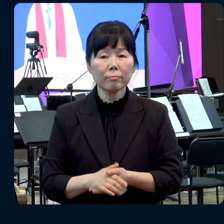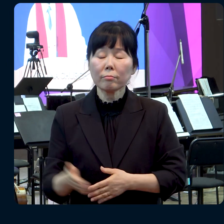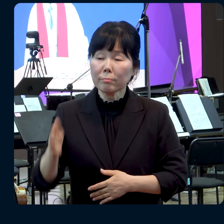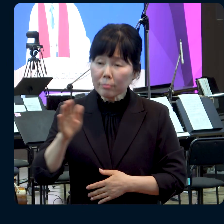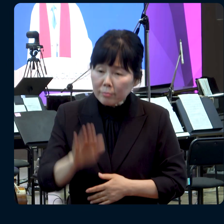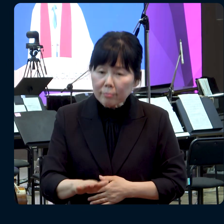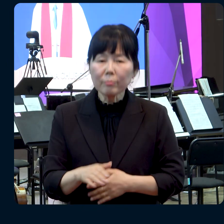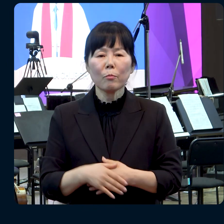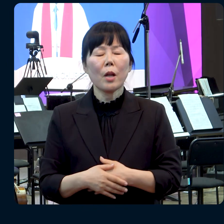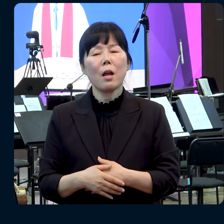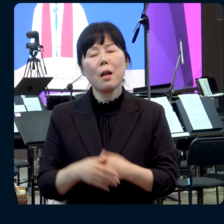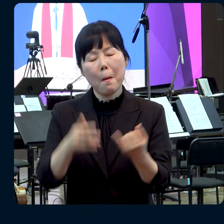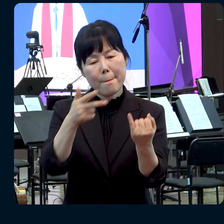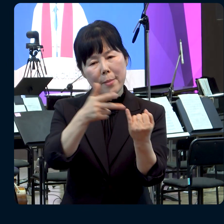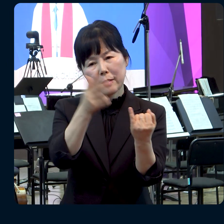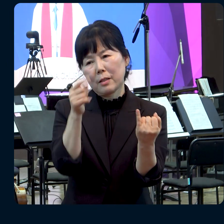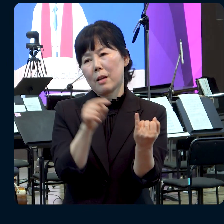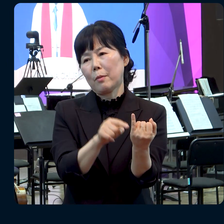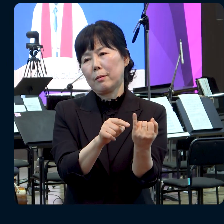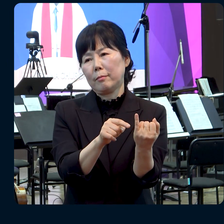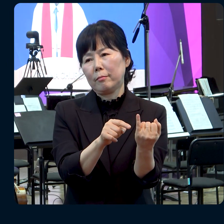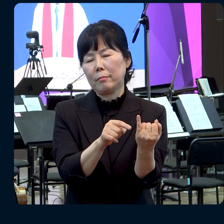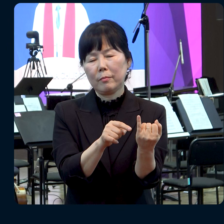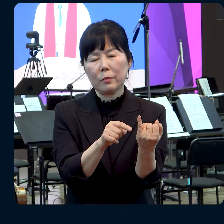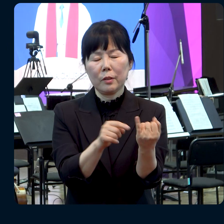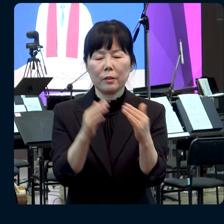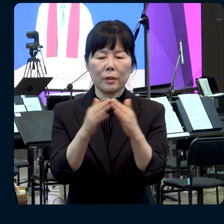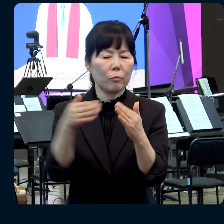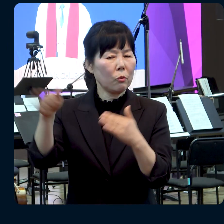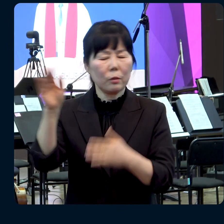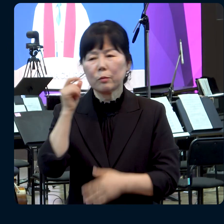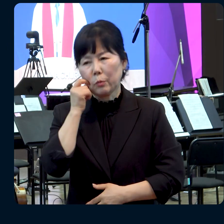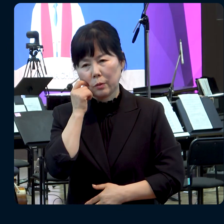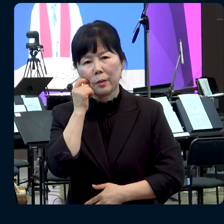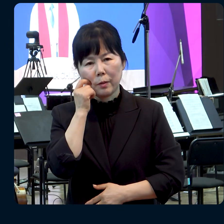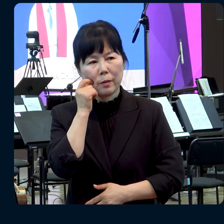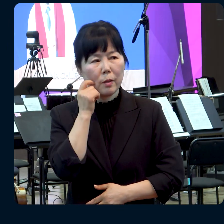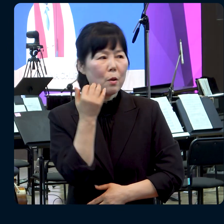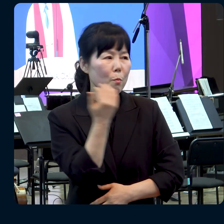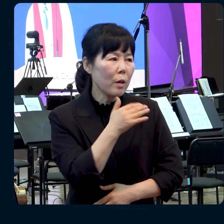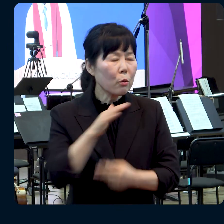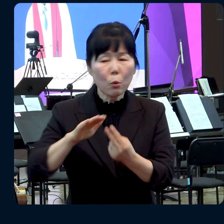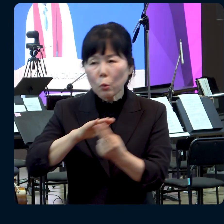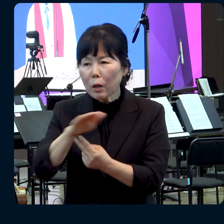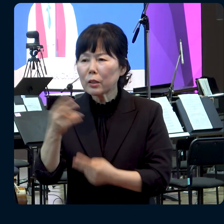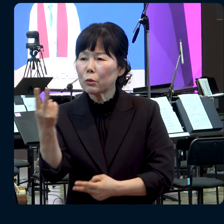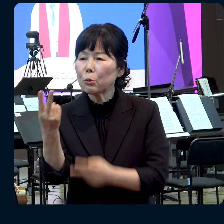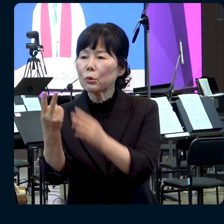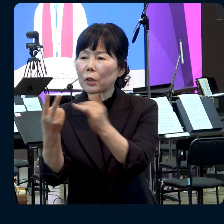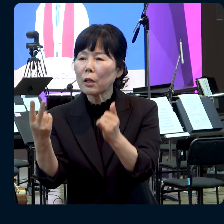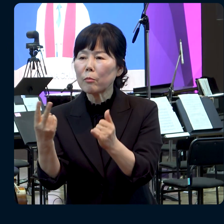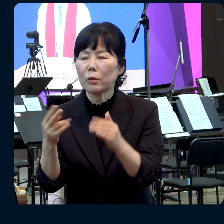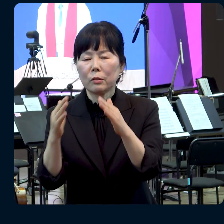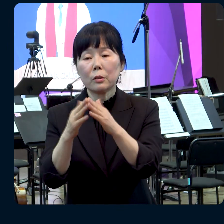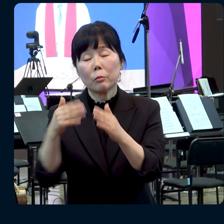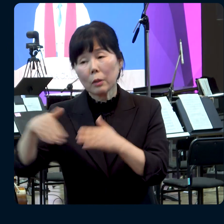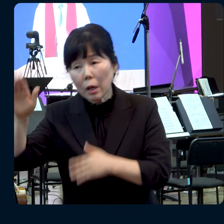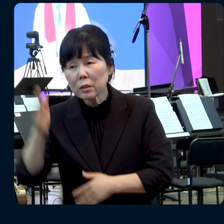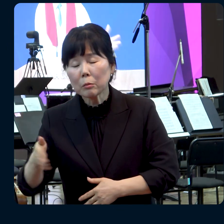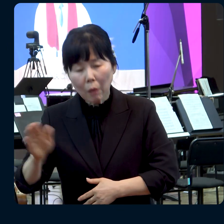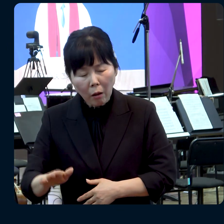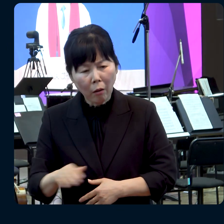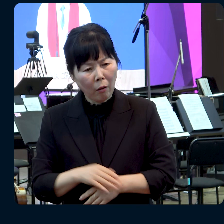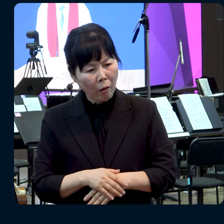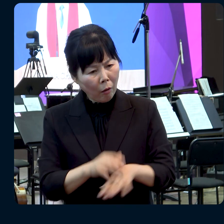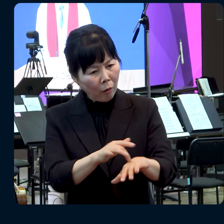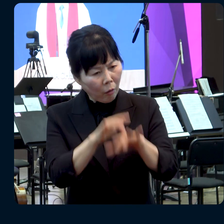하지만 막달라 마리아는 그럴 수가 없었다. 베드로와 요한이 그렇게 정말 없구나 하고